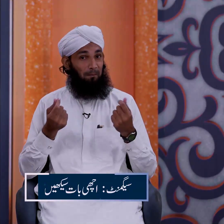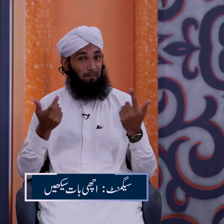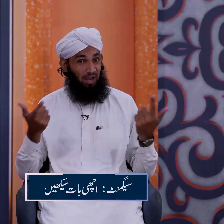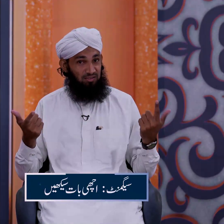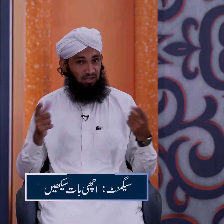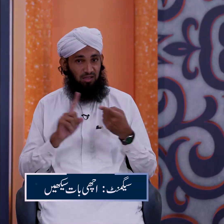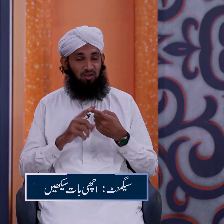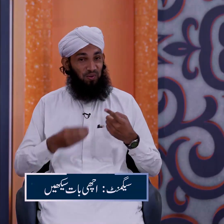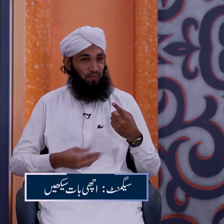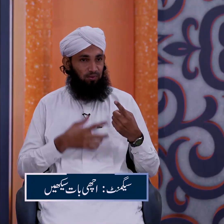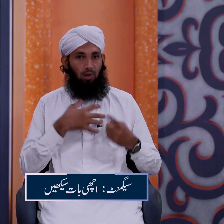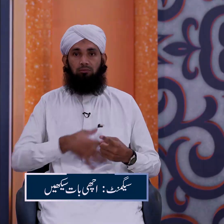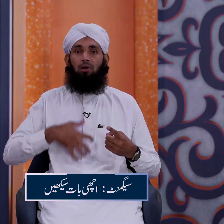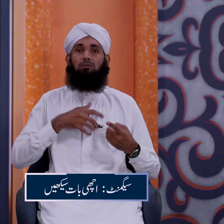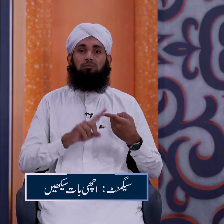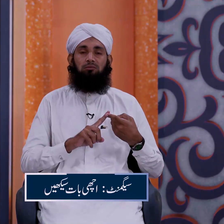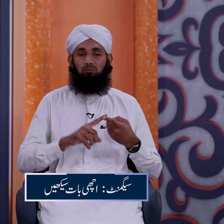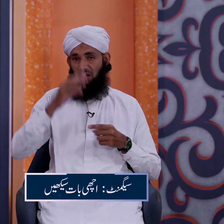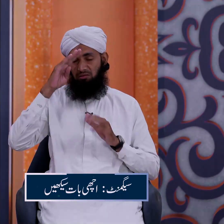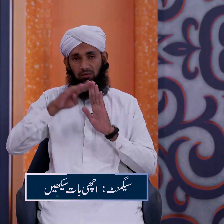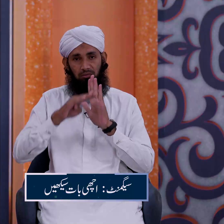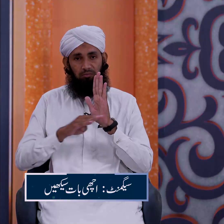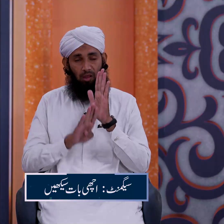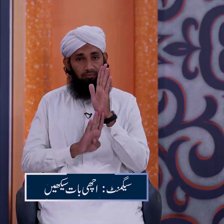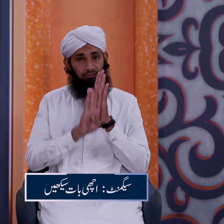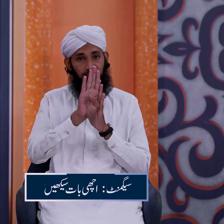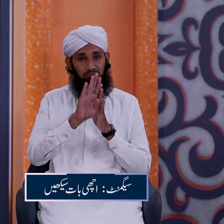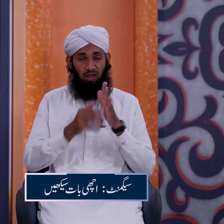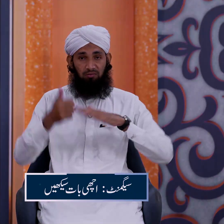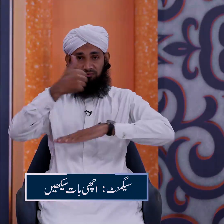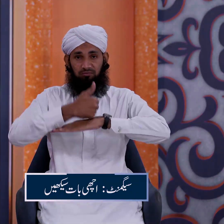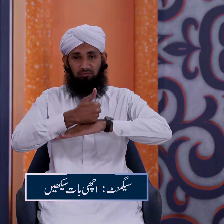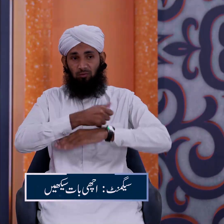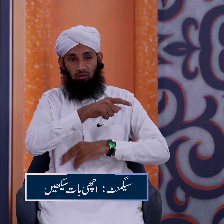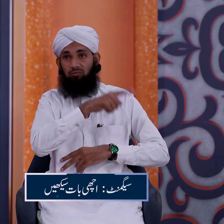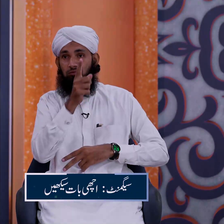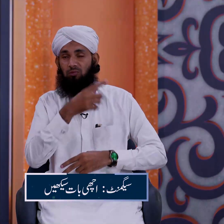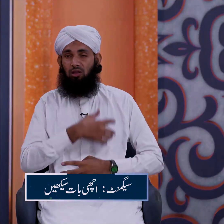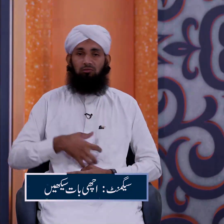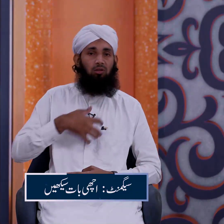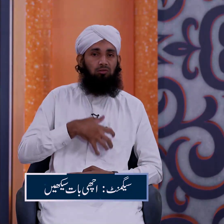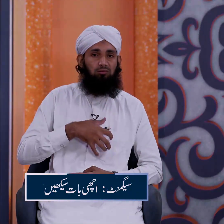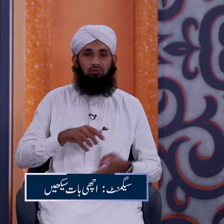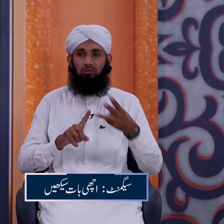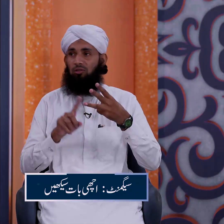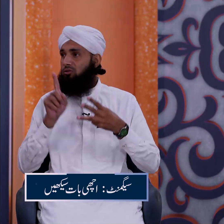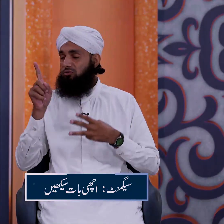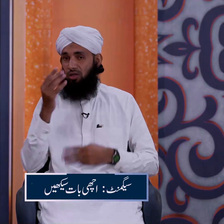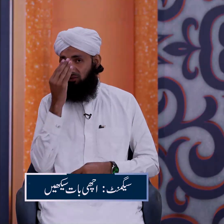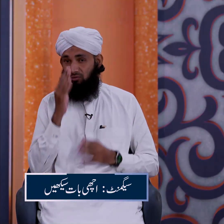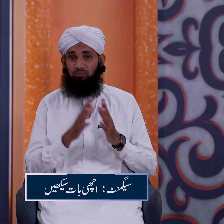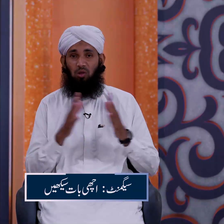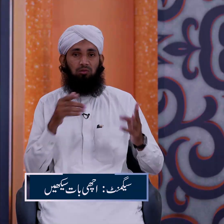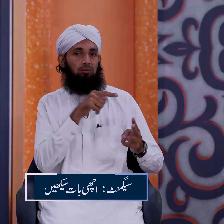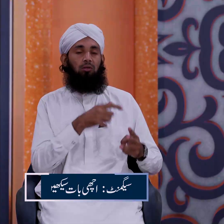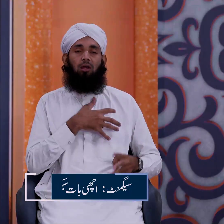حسد کرتا ہے، تو کوئی اعلیٰ دینی یا دنیاوی منصب و مرتبے سے حسد کرتا ہے، تو کوئی عزت و وقار سے حسد کرتا